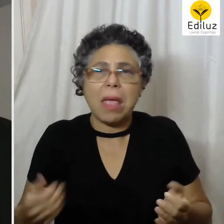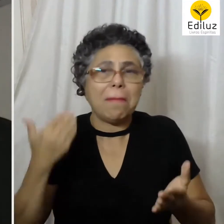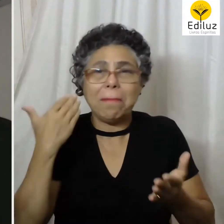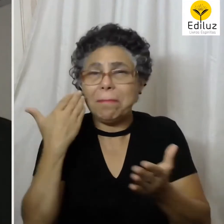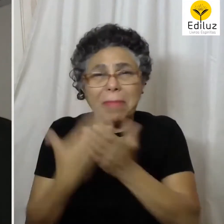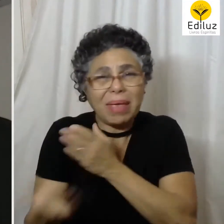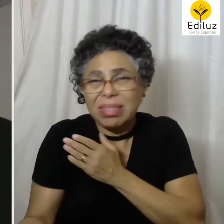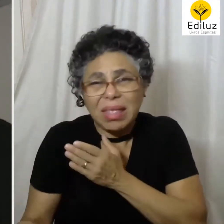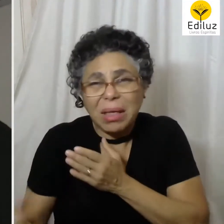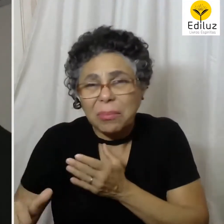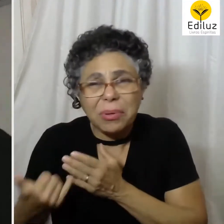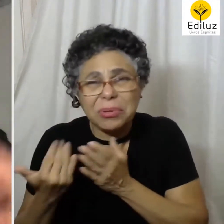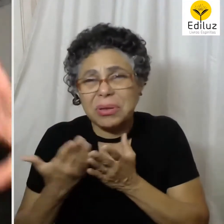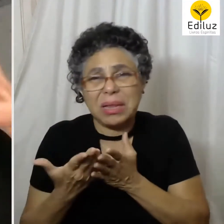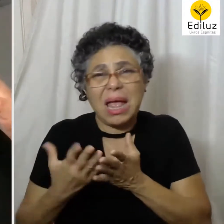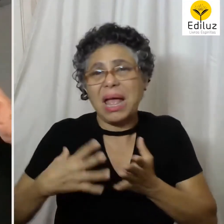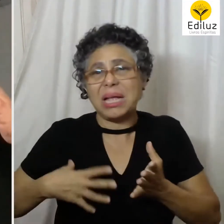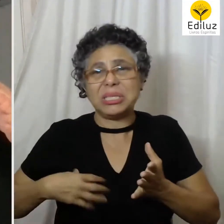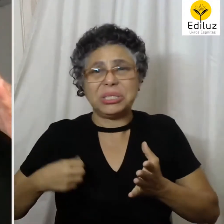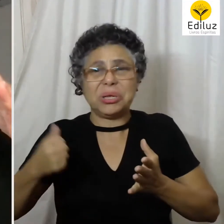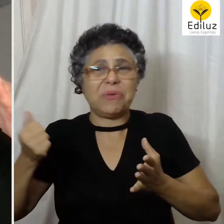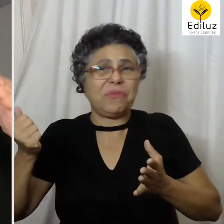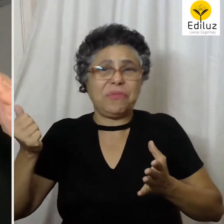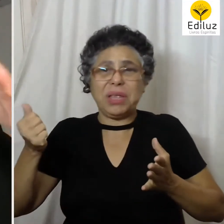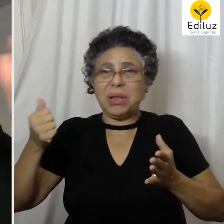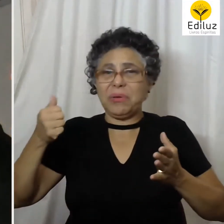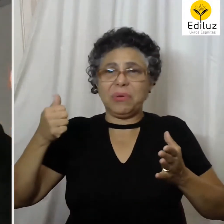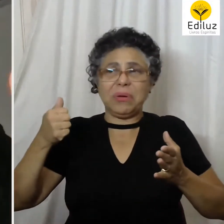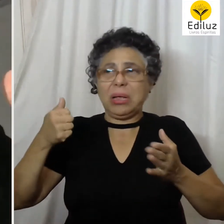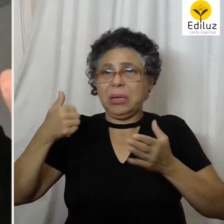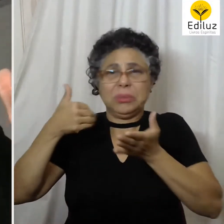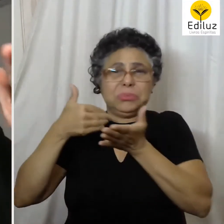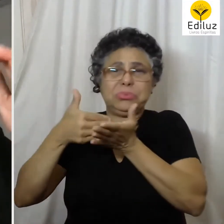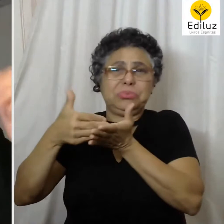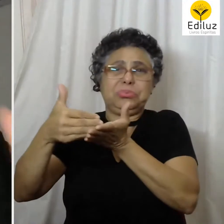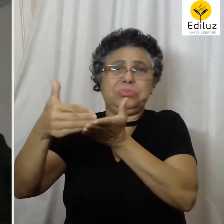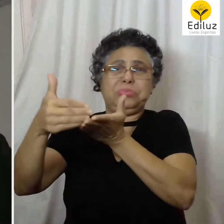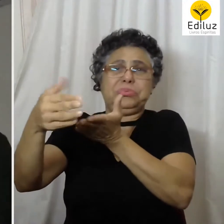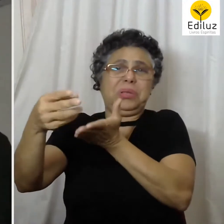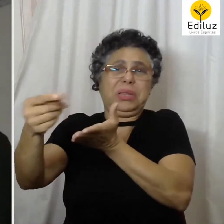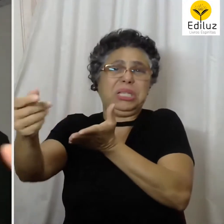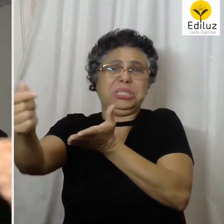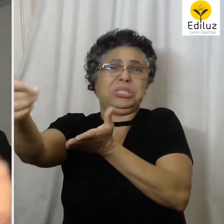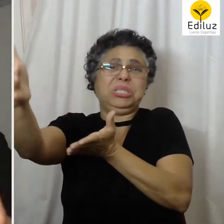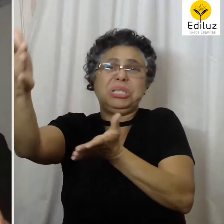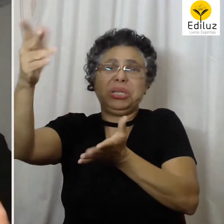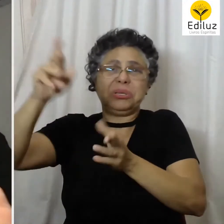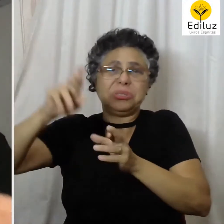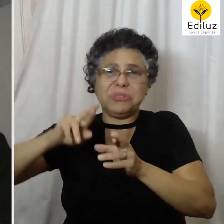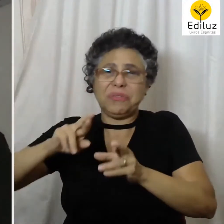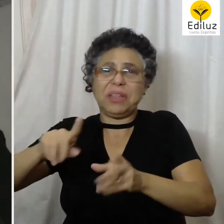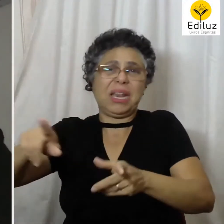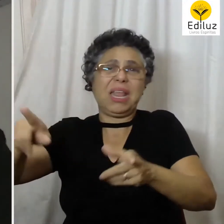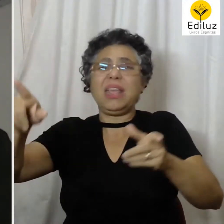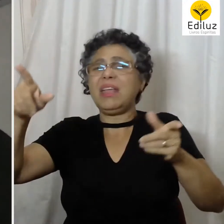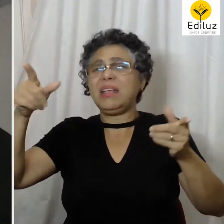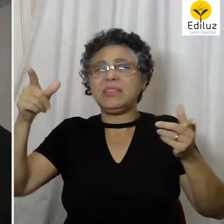filho deverá seguir um determinado destino como efeito e consequência